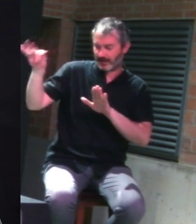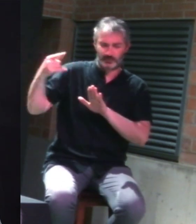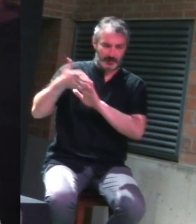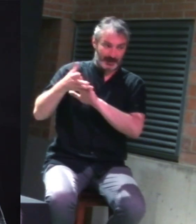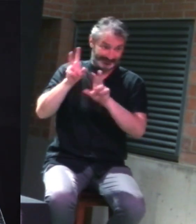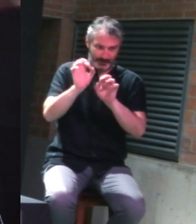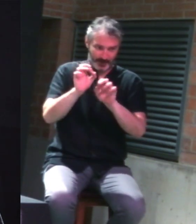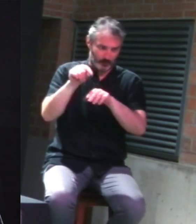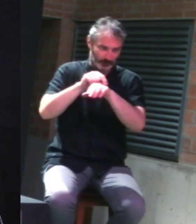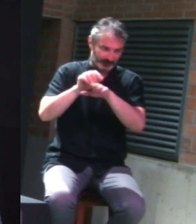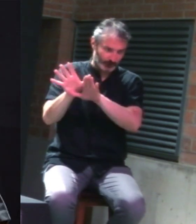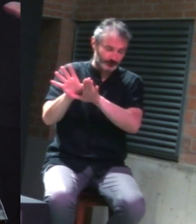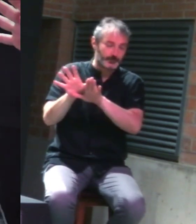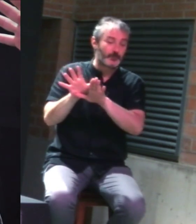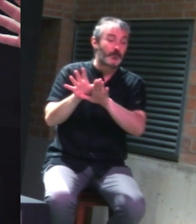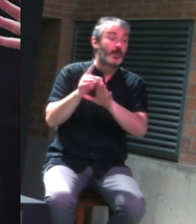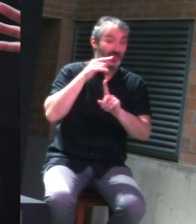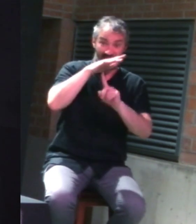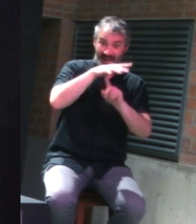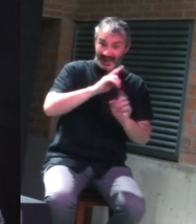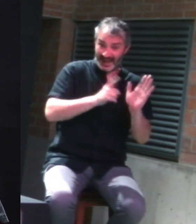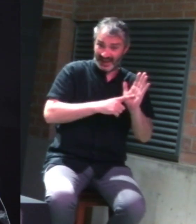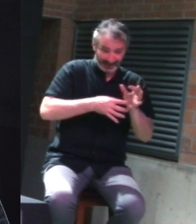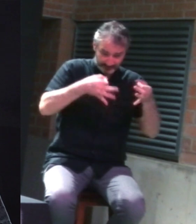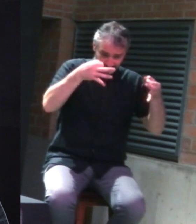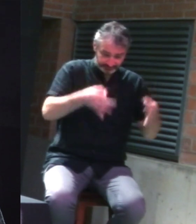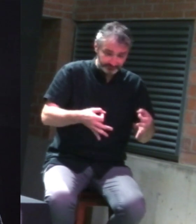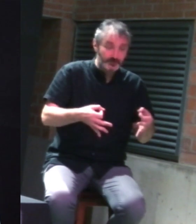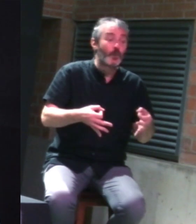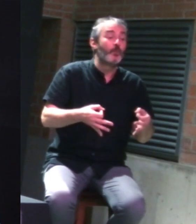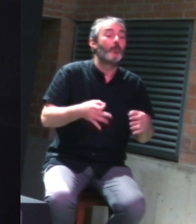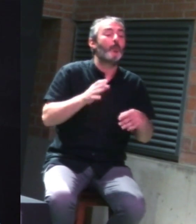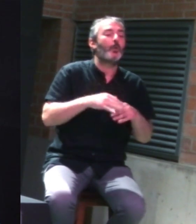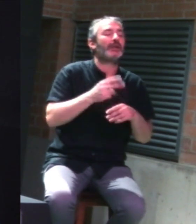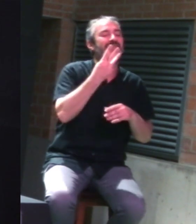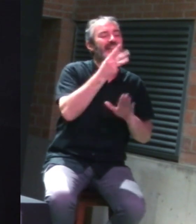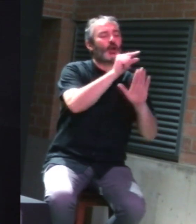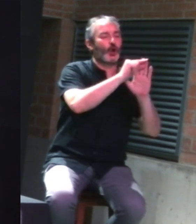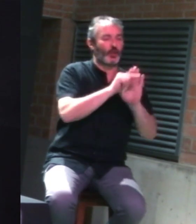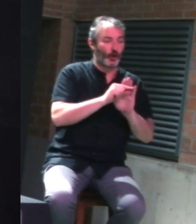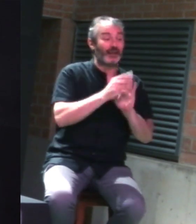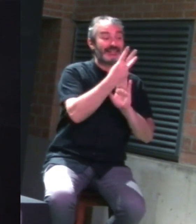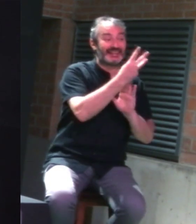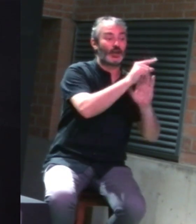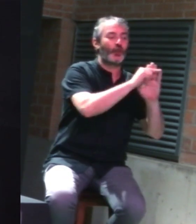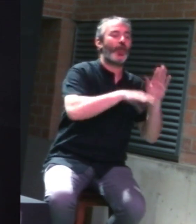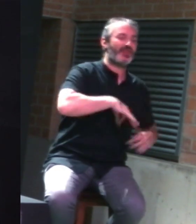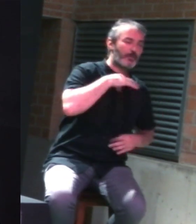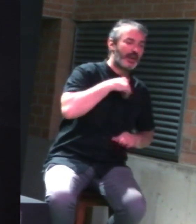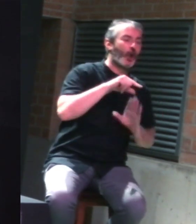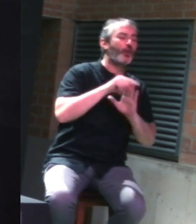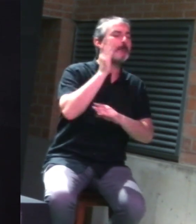Dulós. Esta discriminación legal de las mujeres se estableció a través de tres códigos: el Código Civil, el